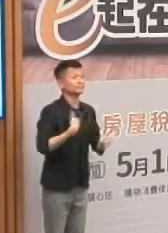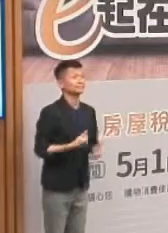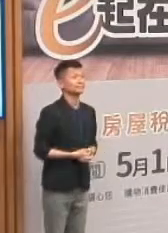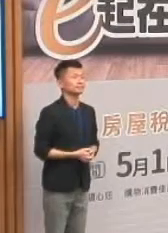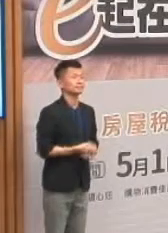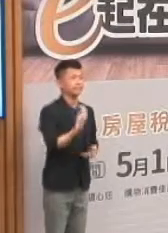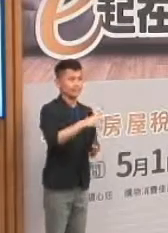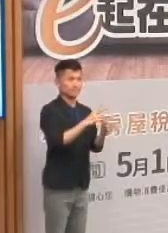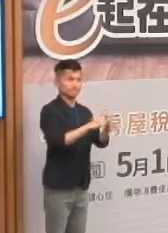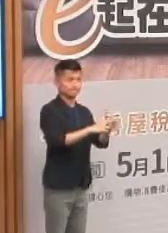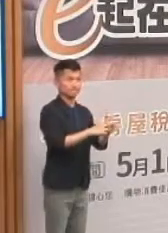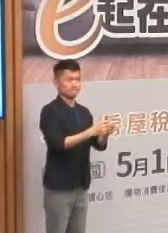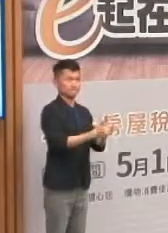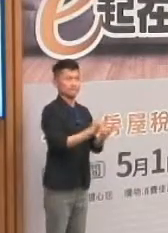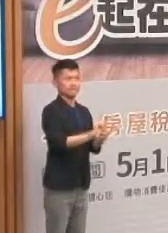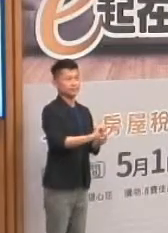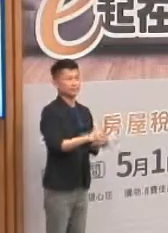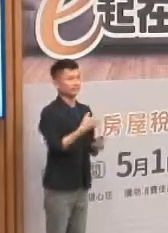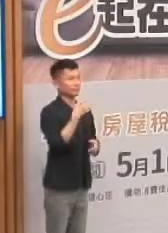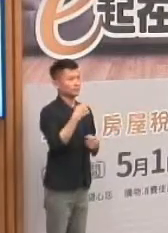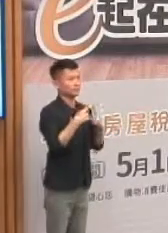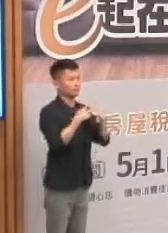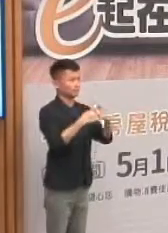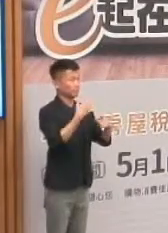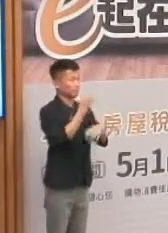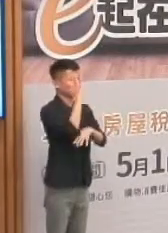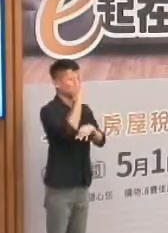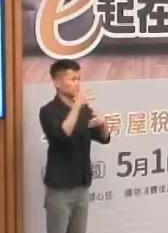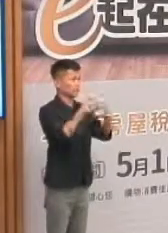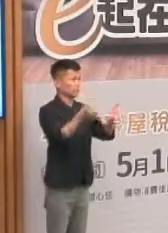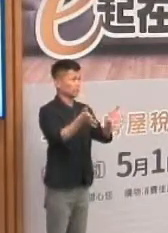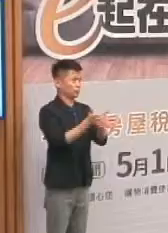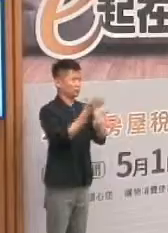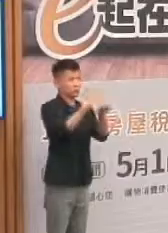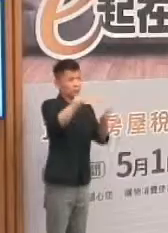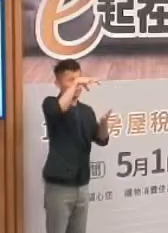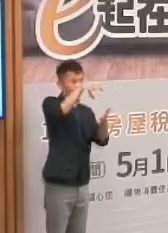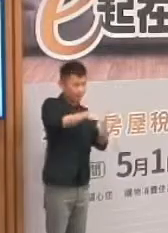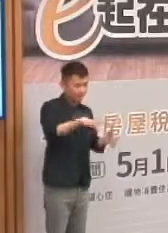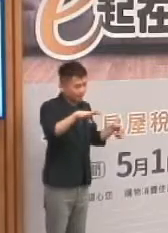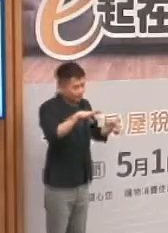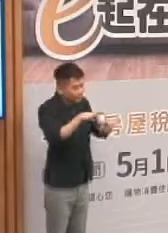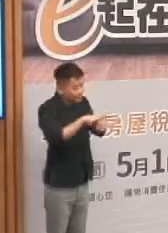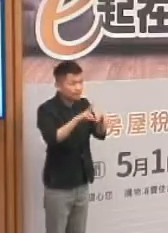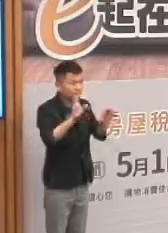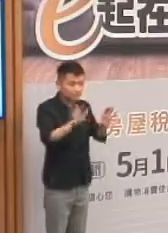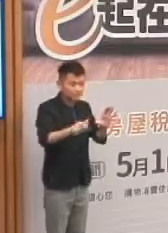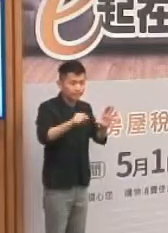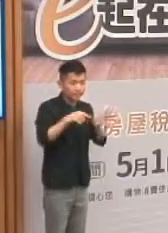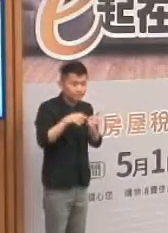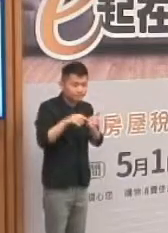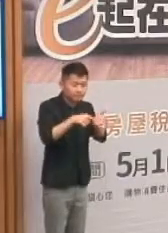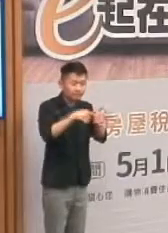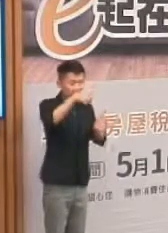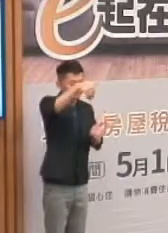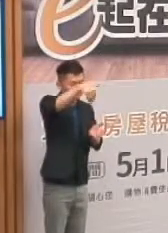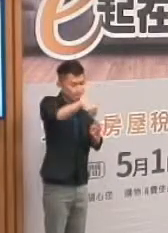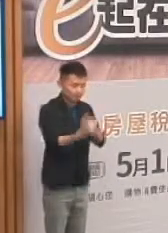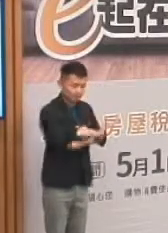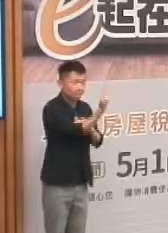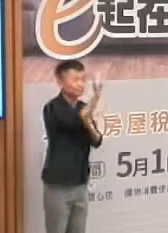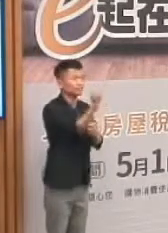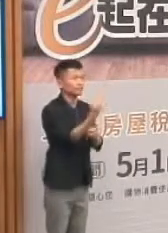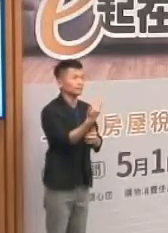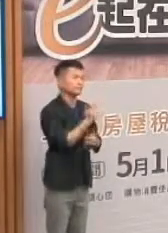我们比较推荐的就是，到财政部的税务入口网里面，其实也有一个申请的途径，那就不